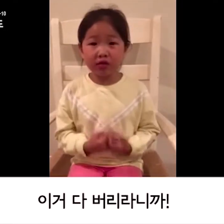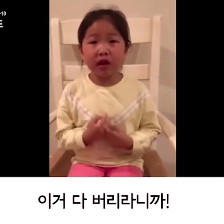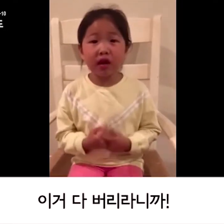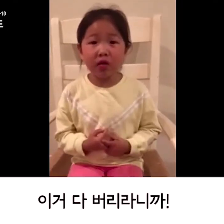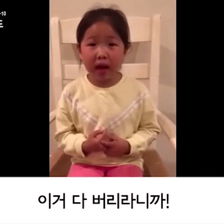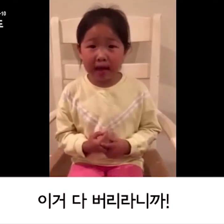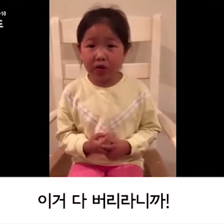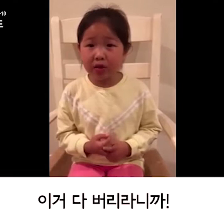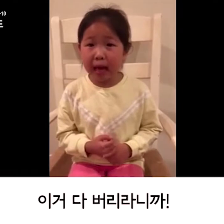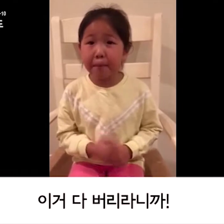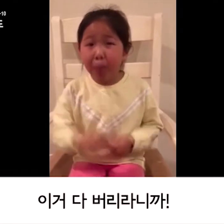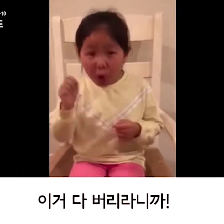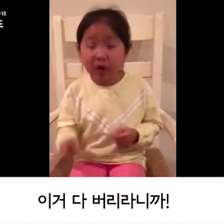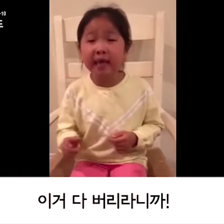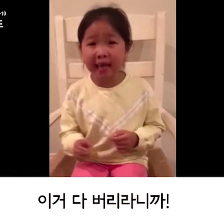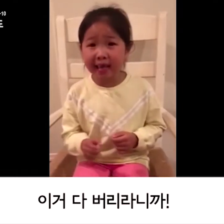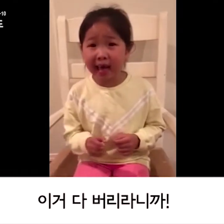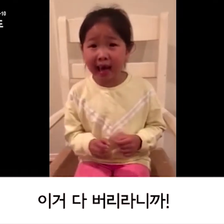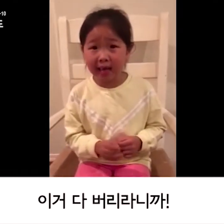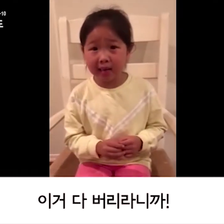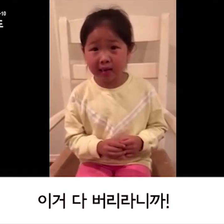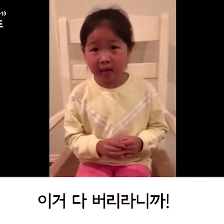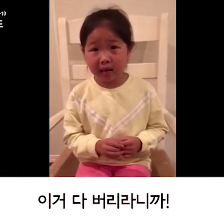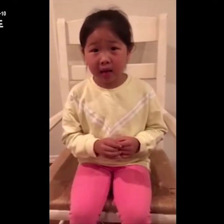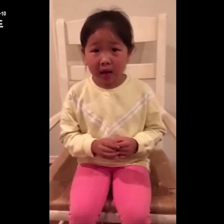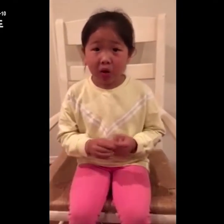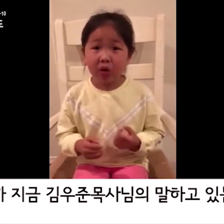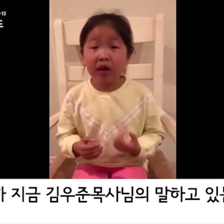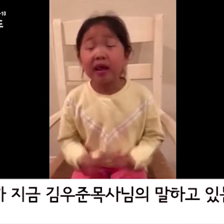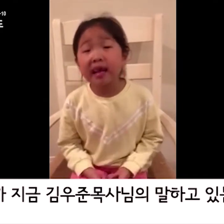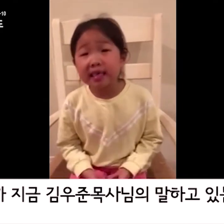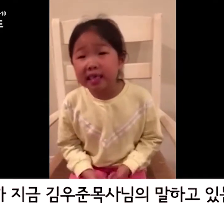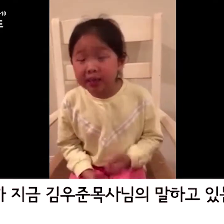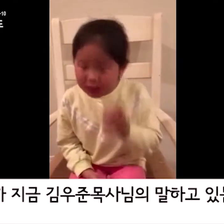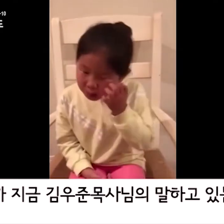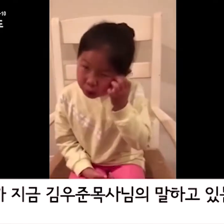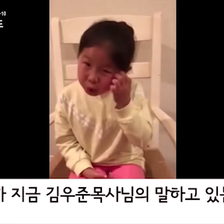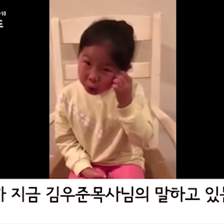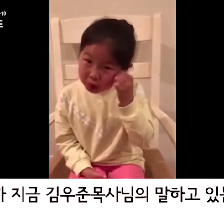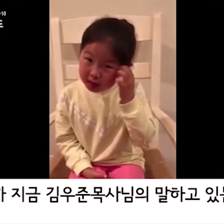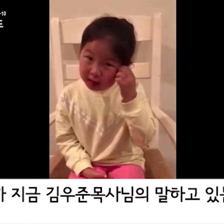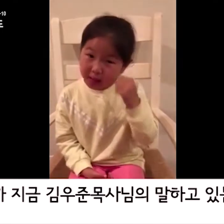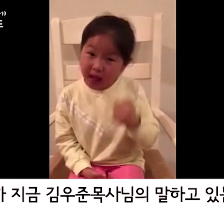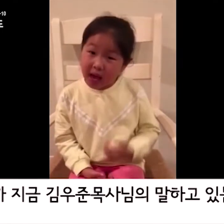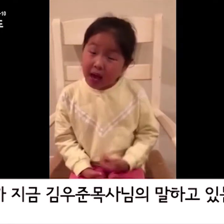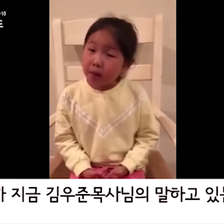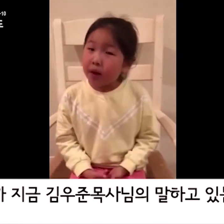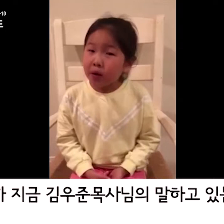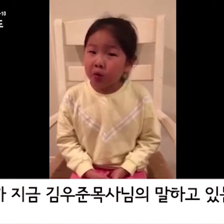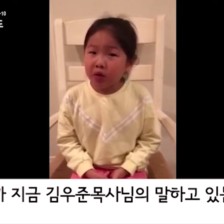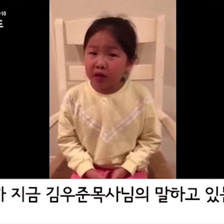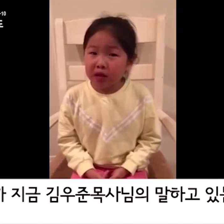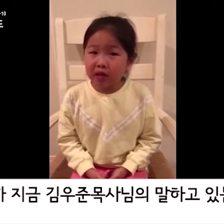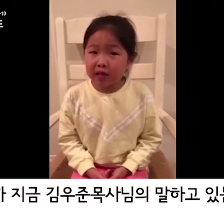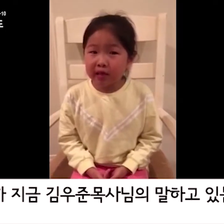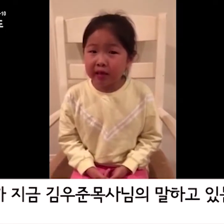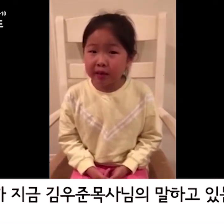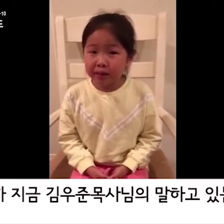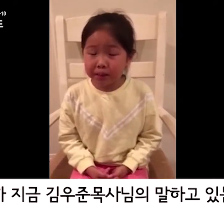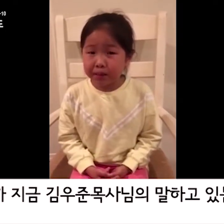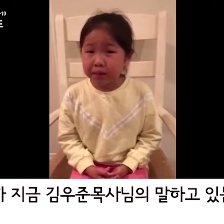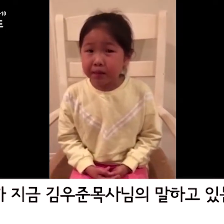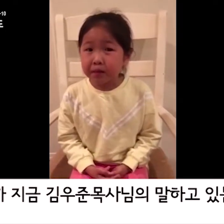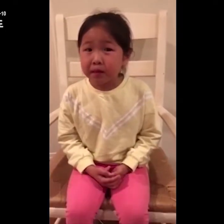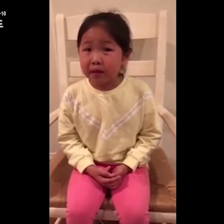궁궐에서 살 거야? 이거 다 버리라니까. 그러니까 지금 김우주 목사님이 말하고 있는